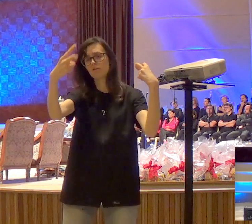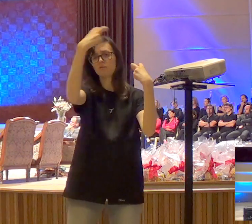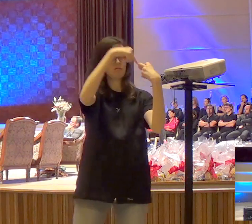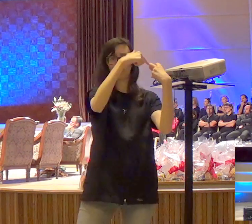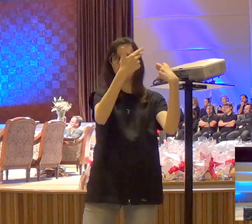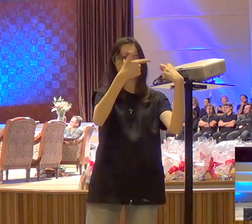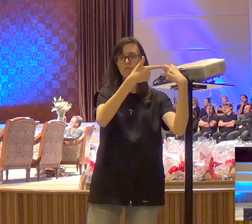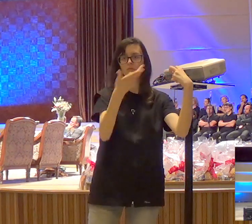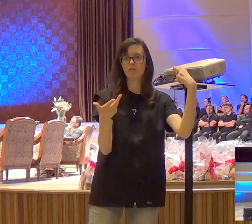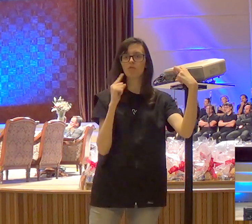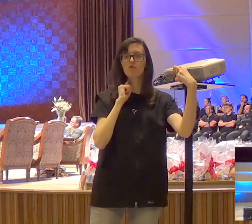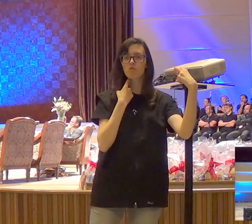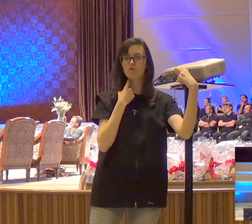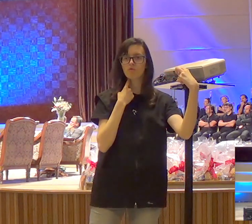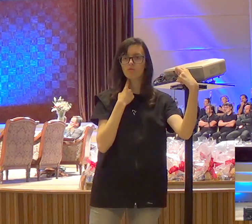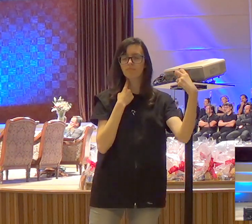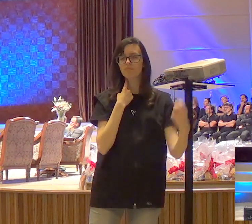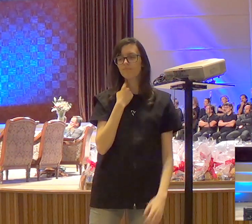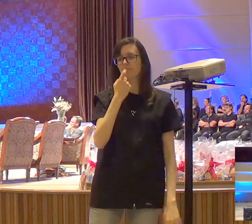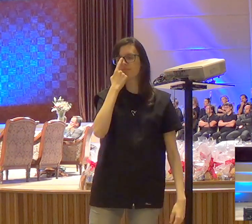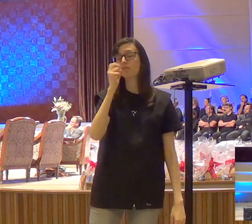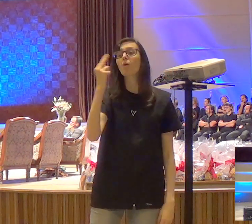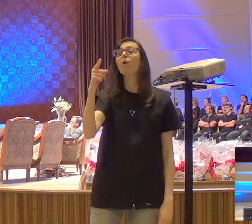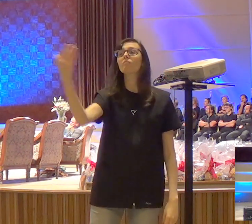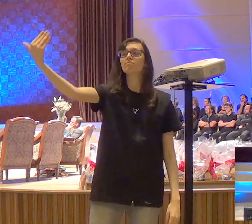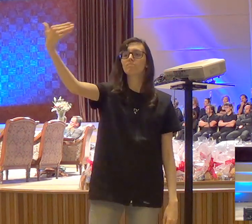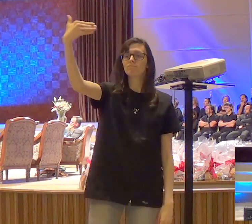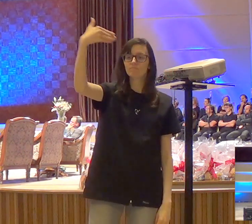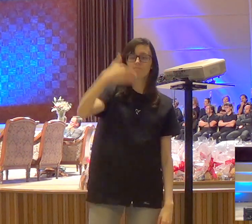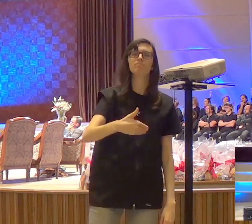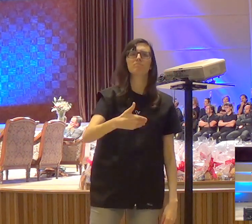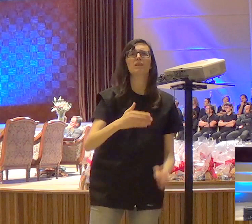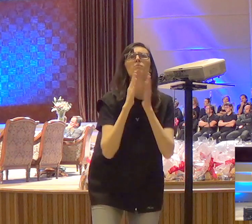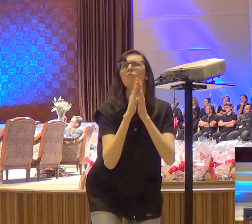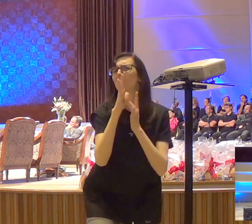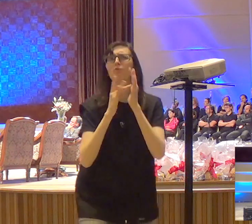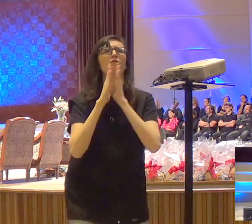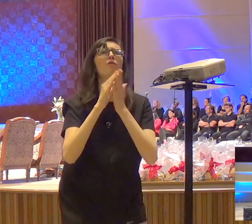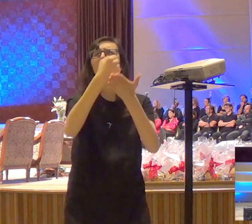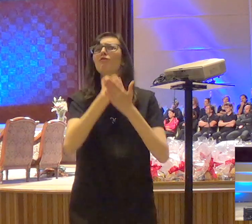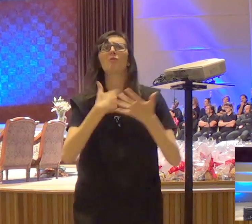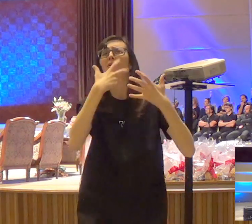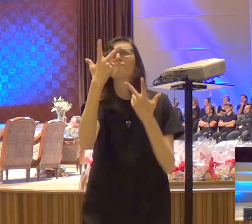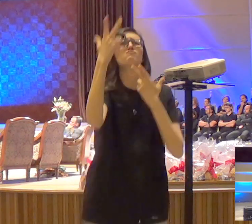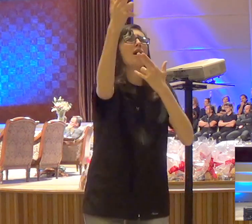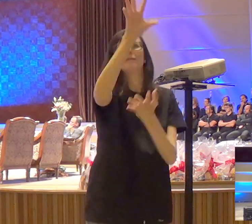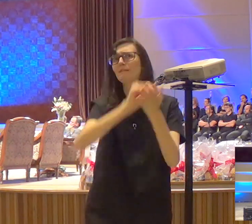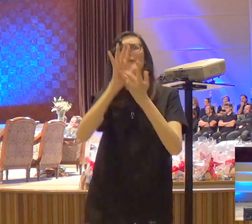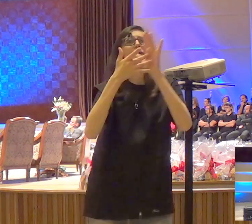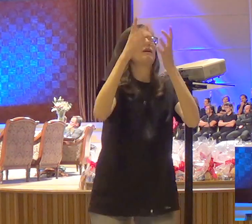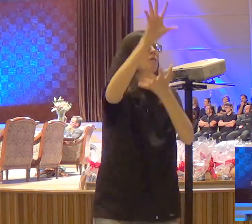molded into the likeness of Christ. Para ser moldado à imagem e semelhança do Senhor. Do you come here to allow your heart to